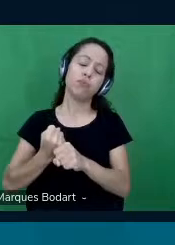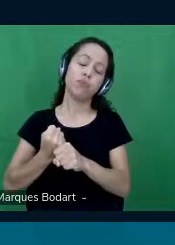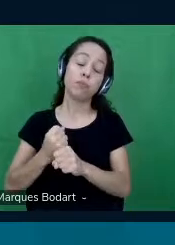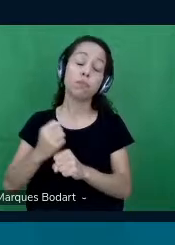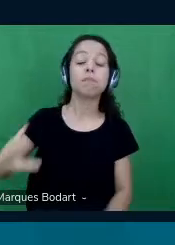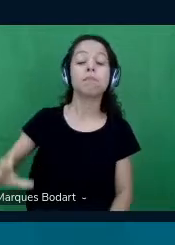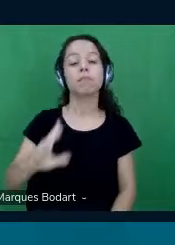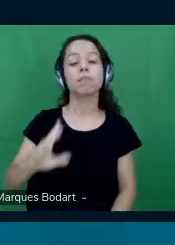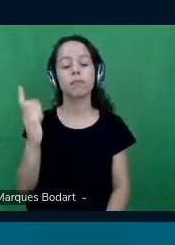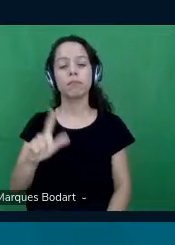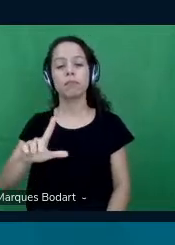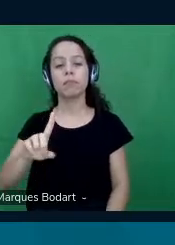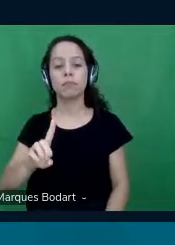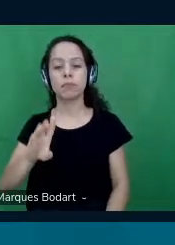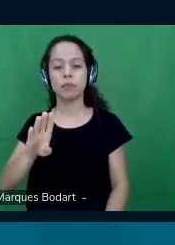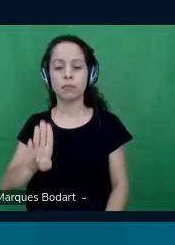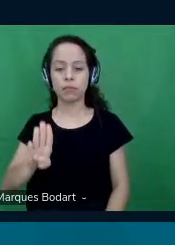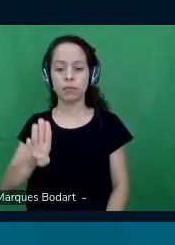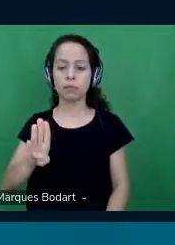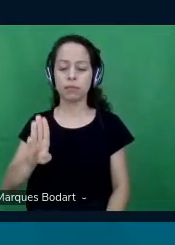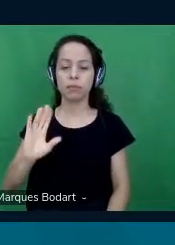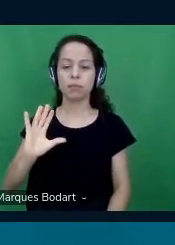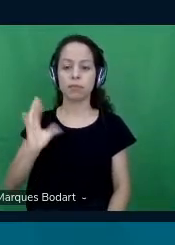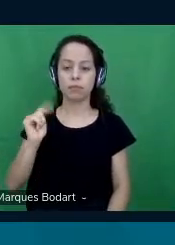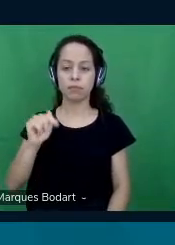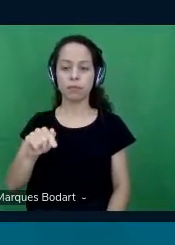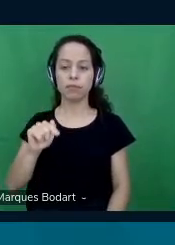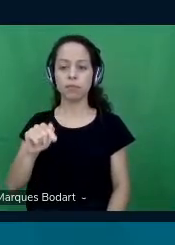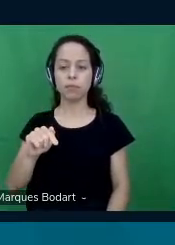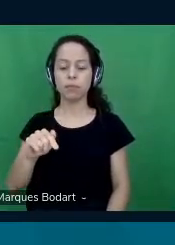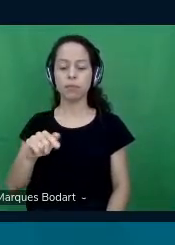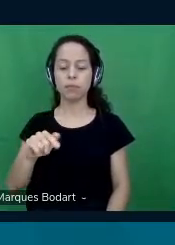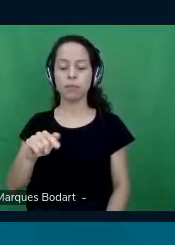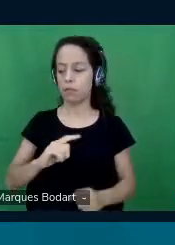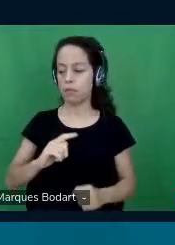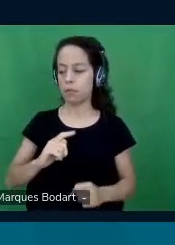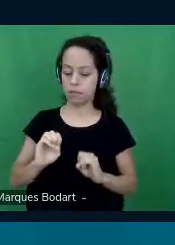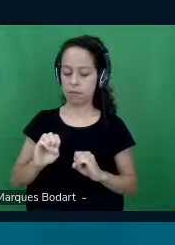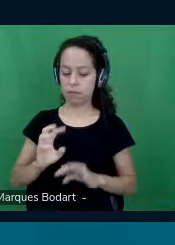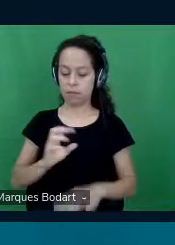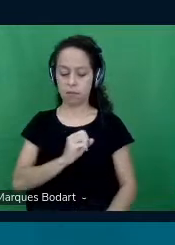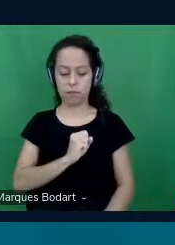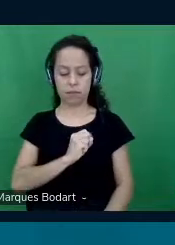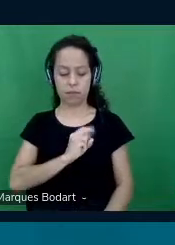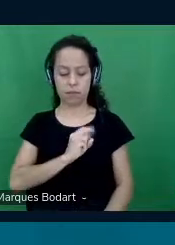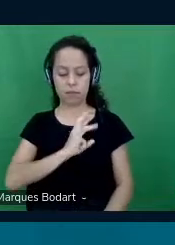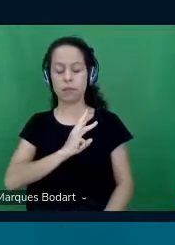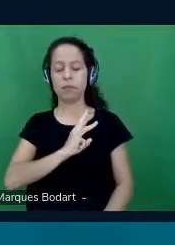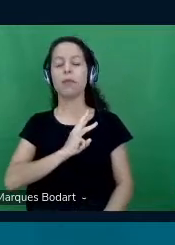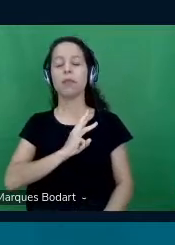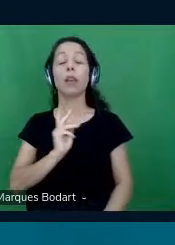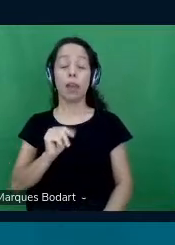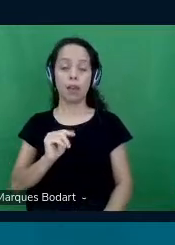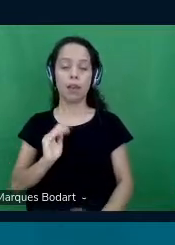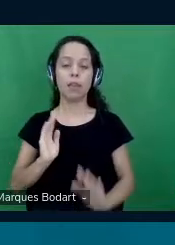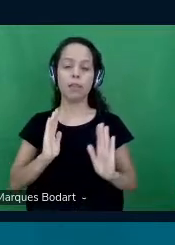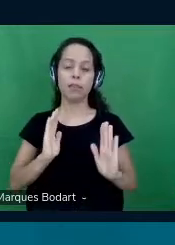ponto que é o de tornar o ensino médio uma etapa da educação